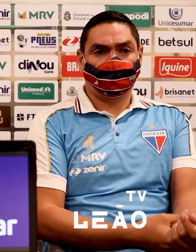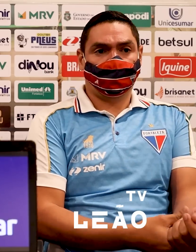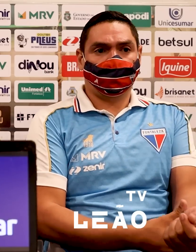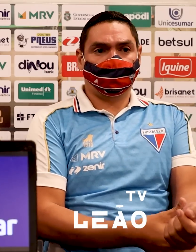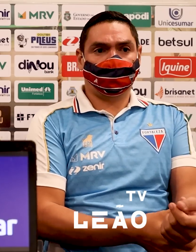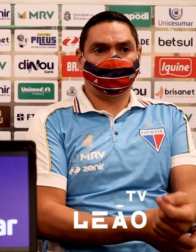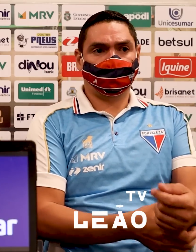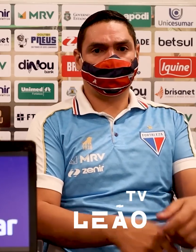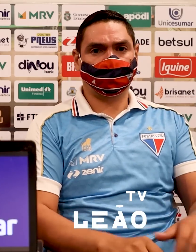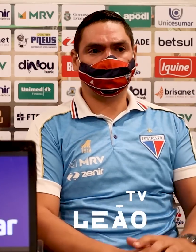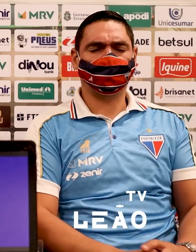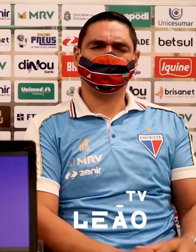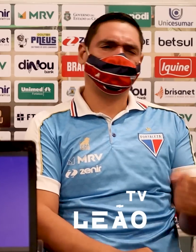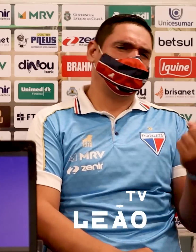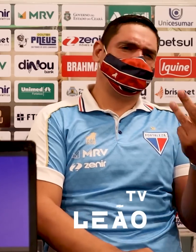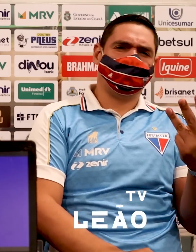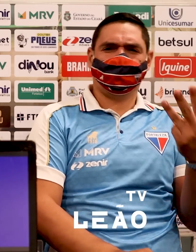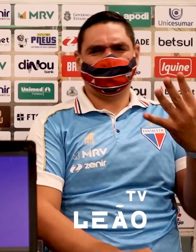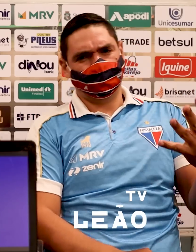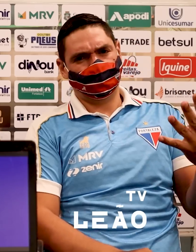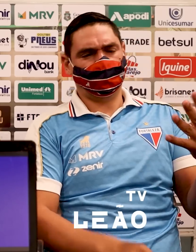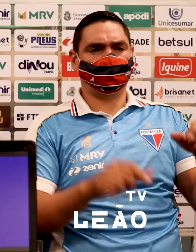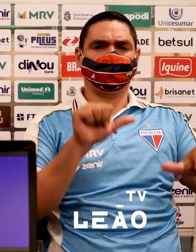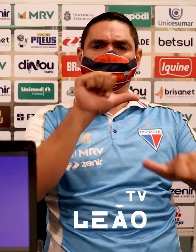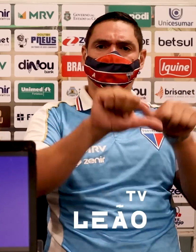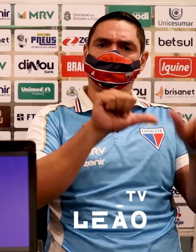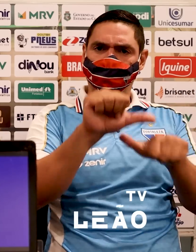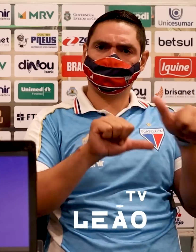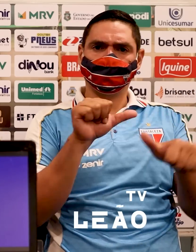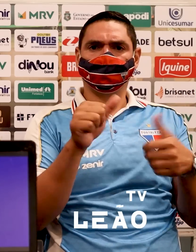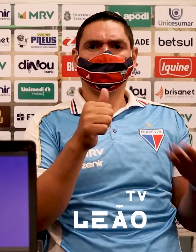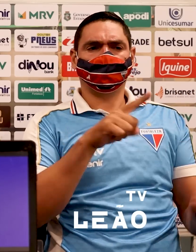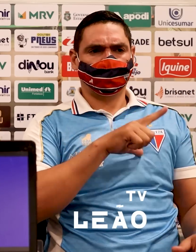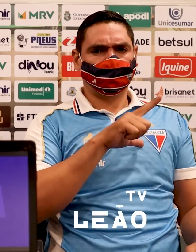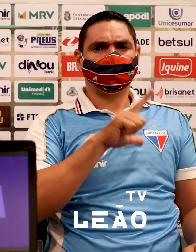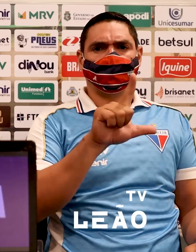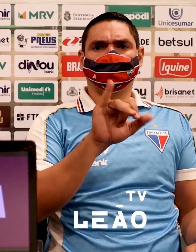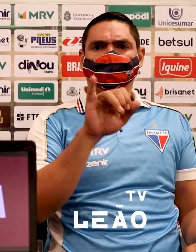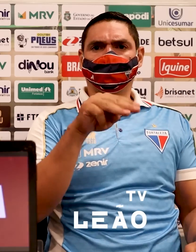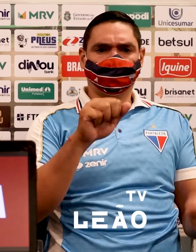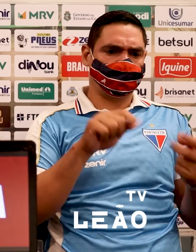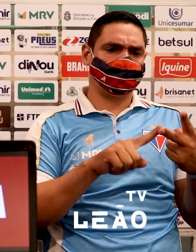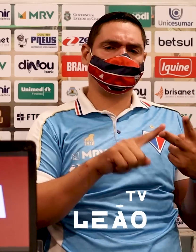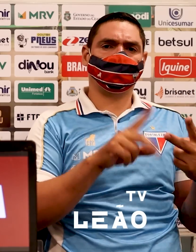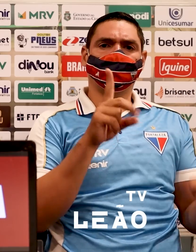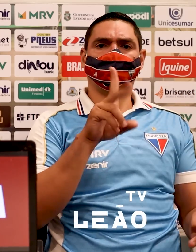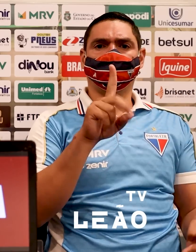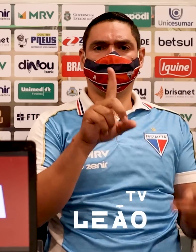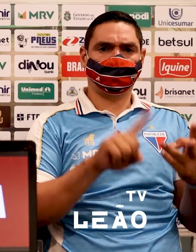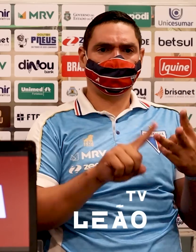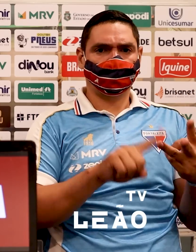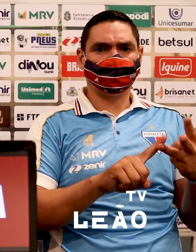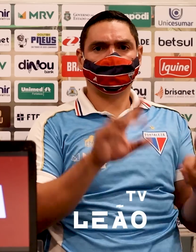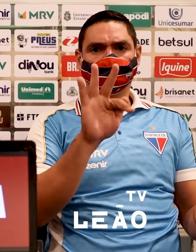Não sei se três ou quatro mudanças. Uma foi Lima, outra foi David,